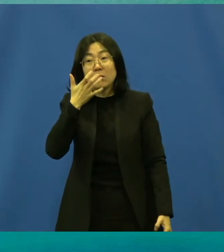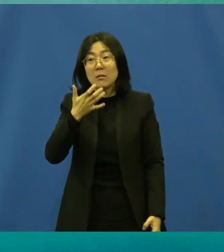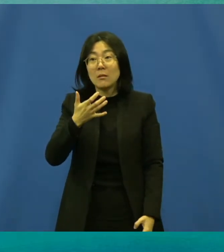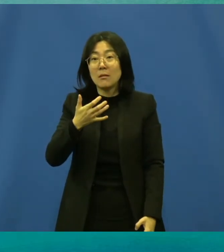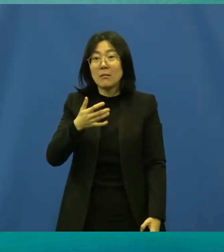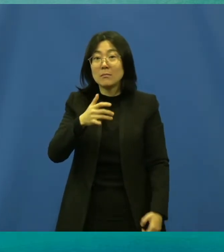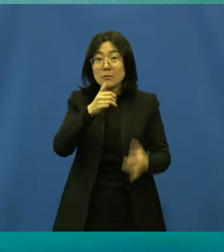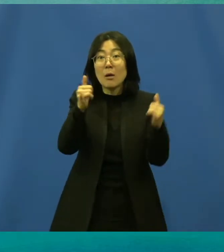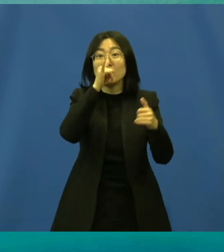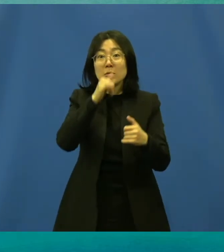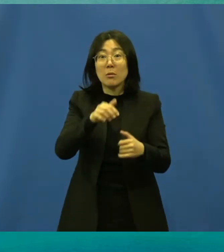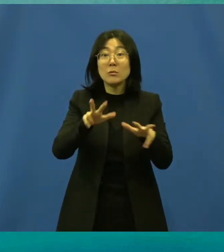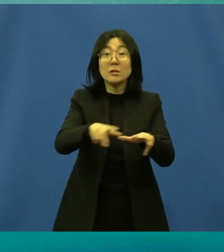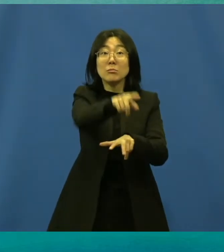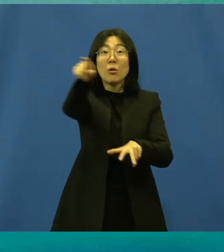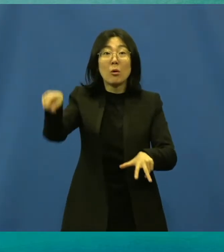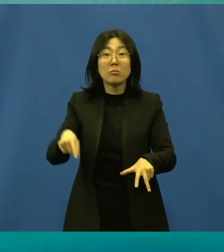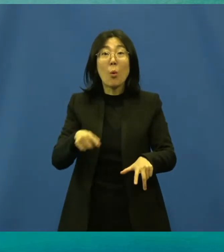있을지도 모릅니다.